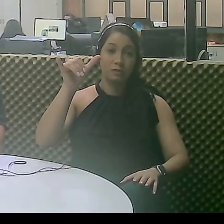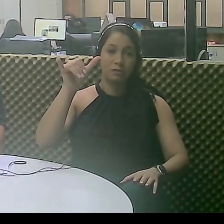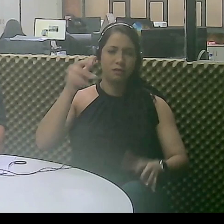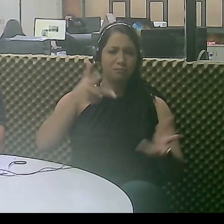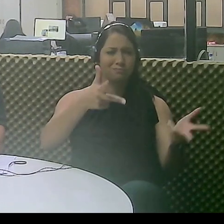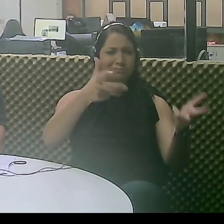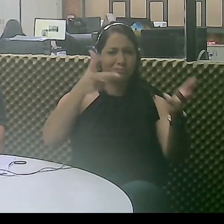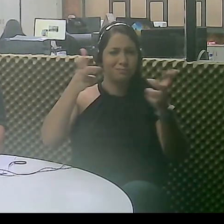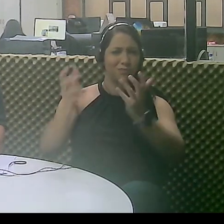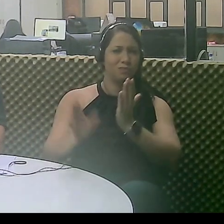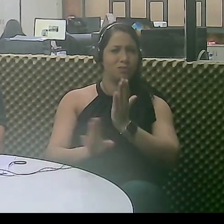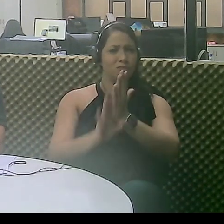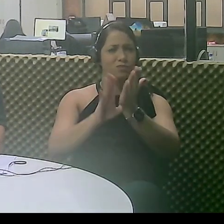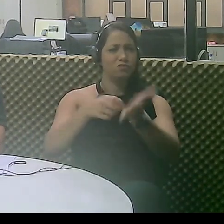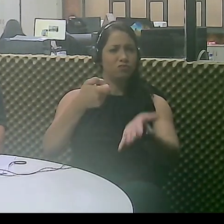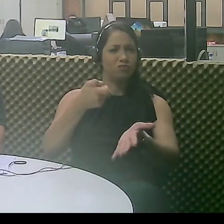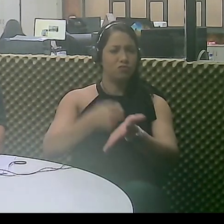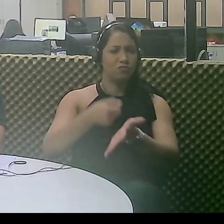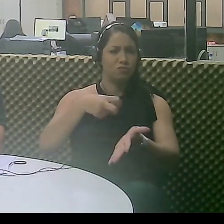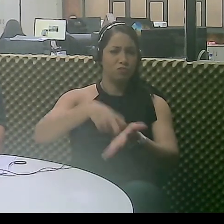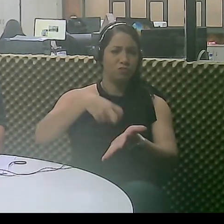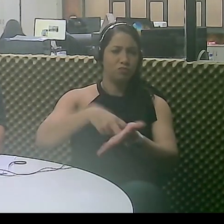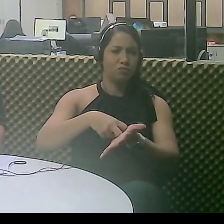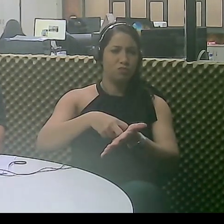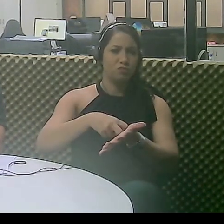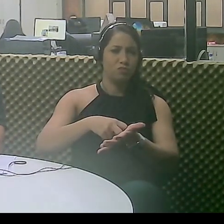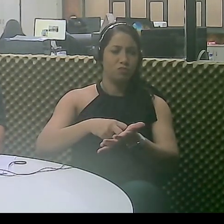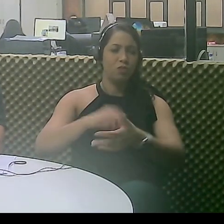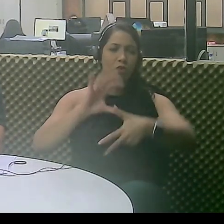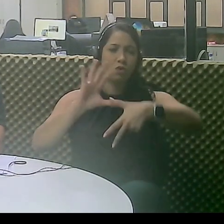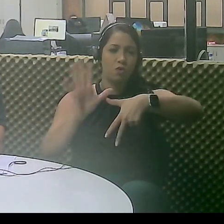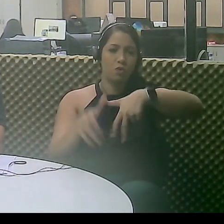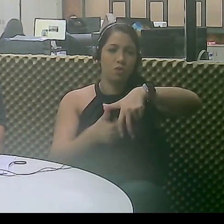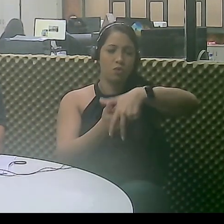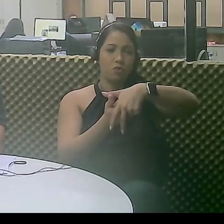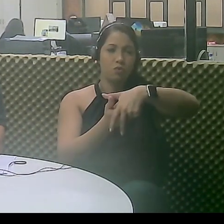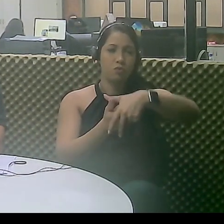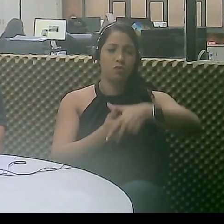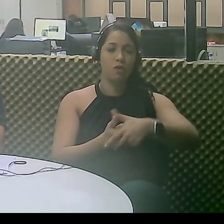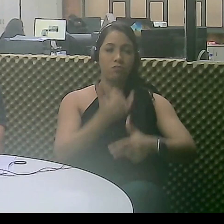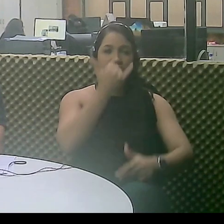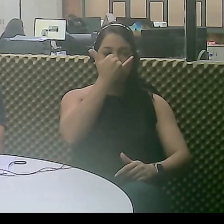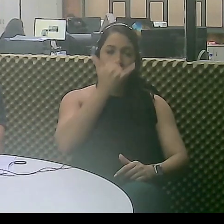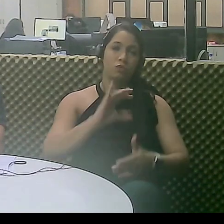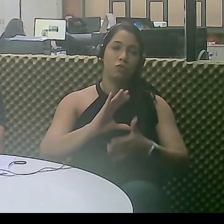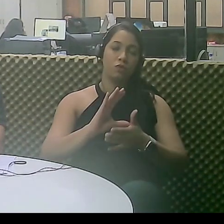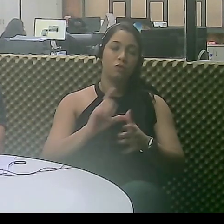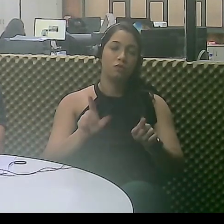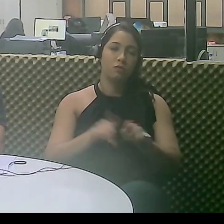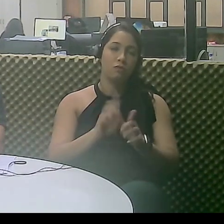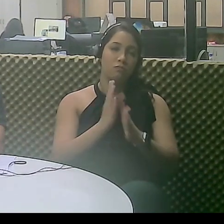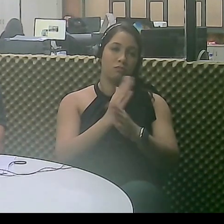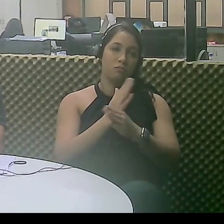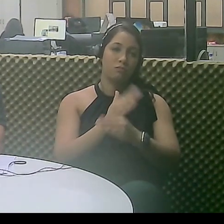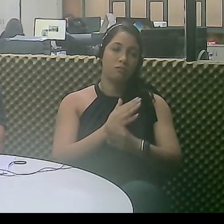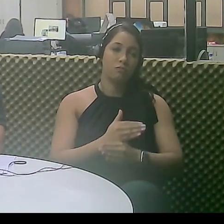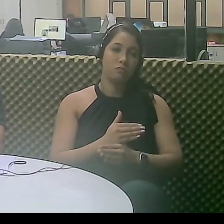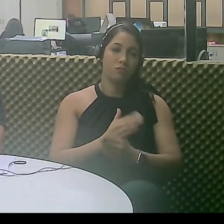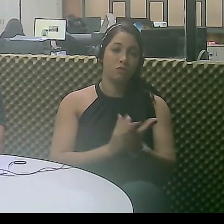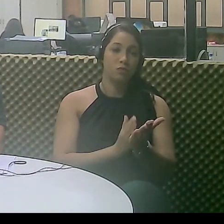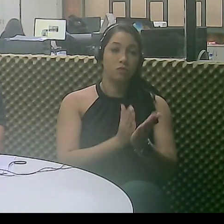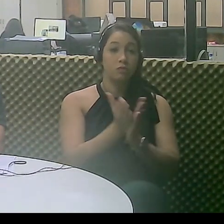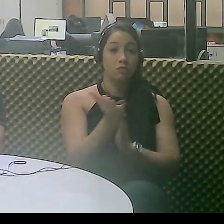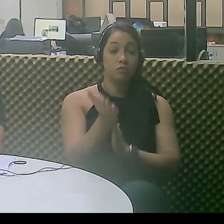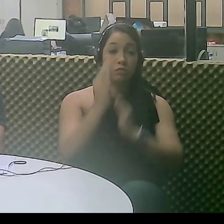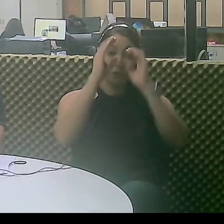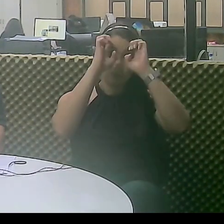detecção, punição e remediação de práticas de corrupção, fraudes, irregularidade e desvios